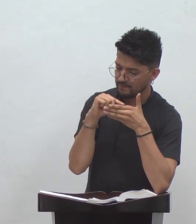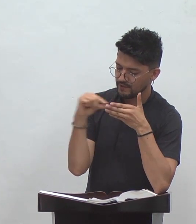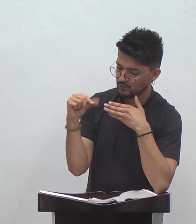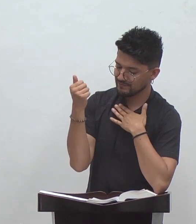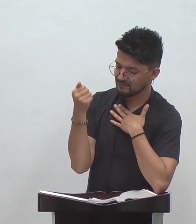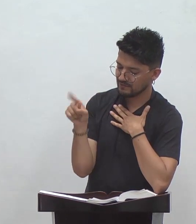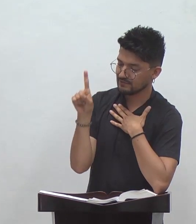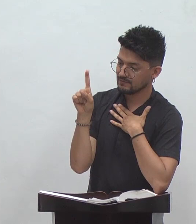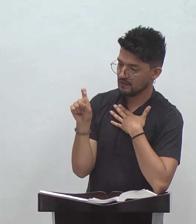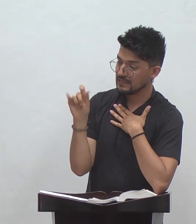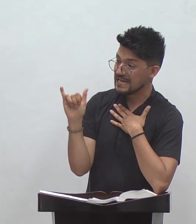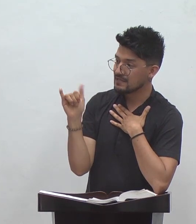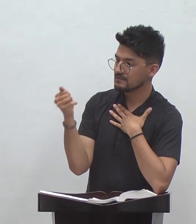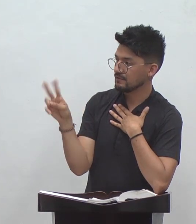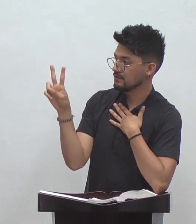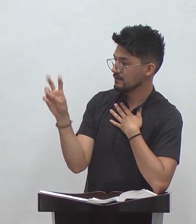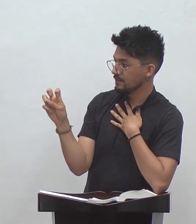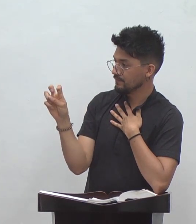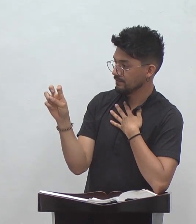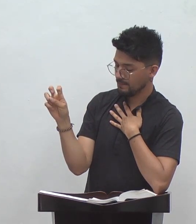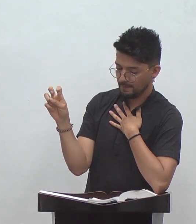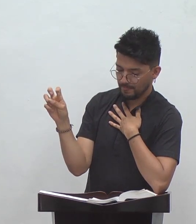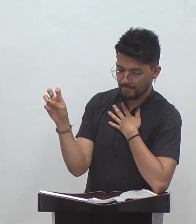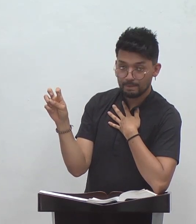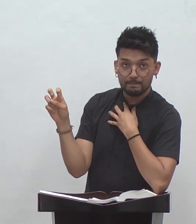capítulo 14, versículos 16 y 17.